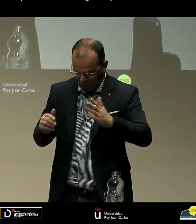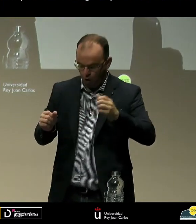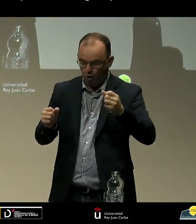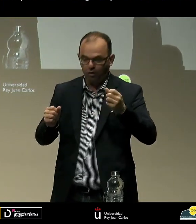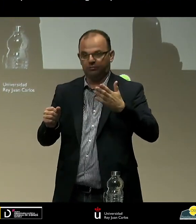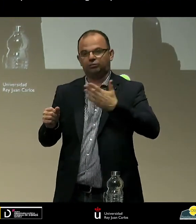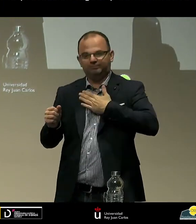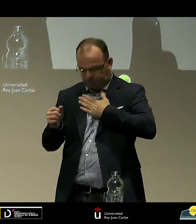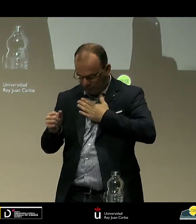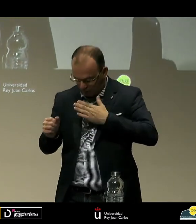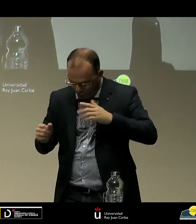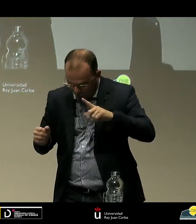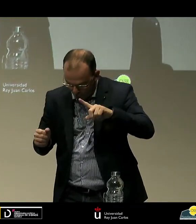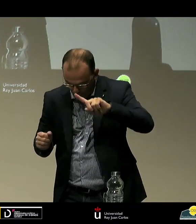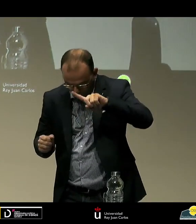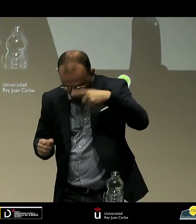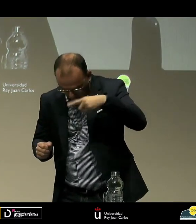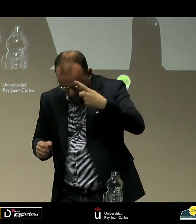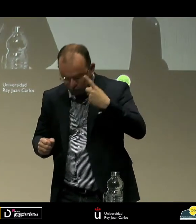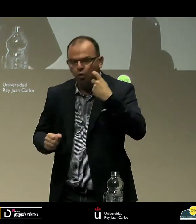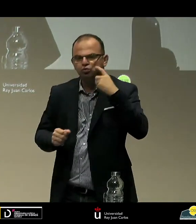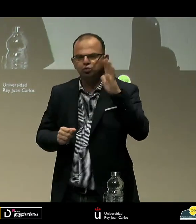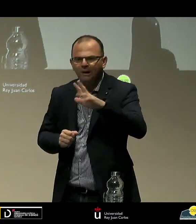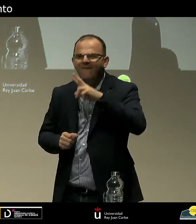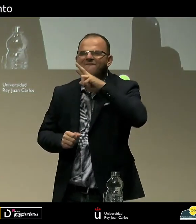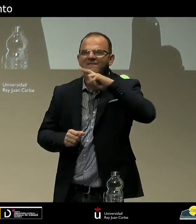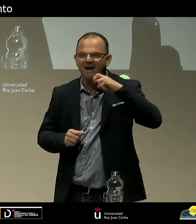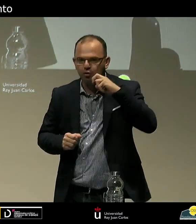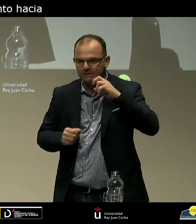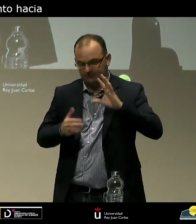El comportamiento